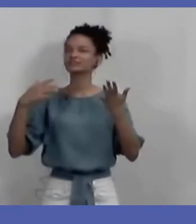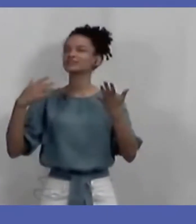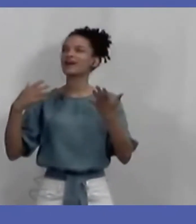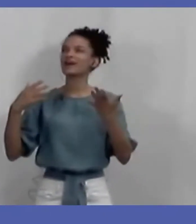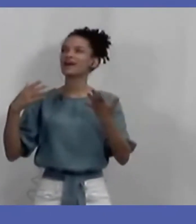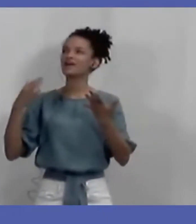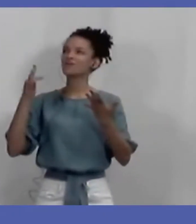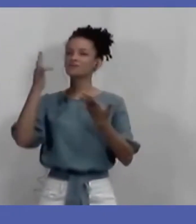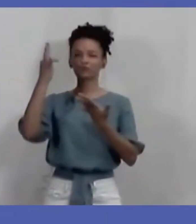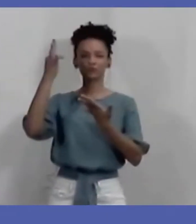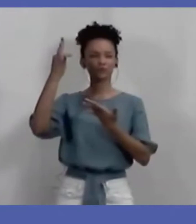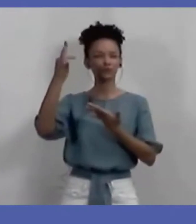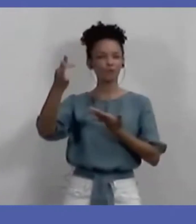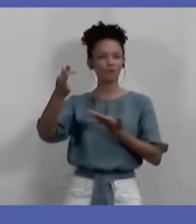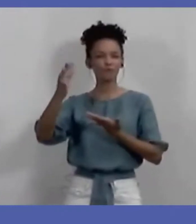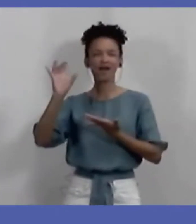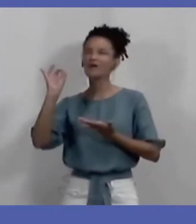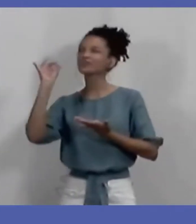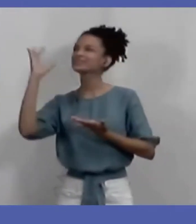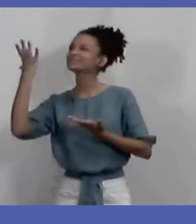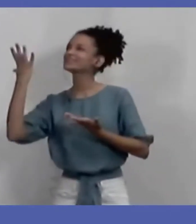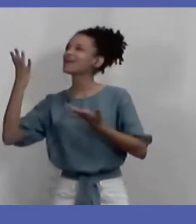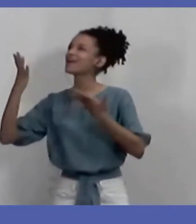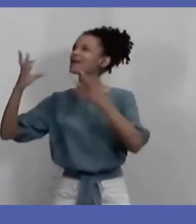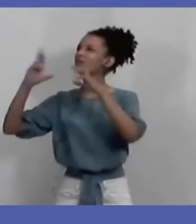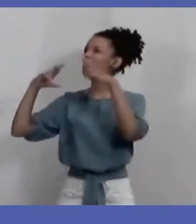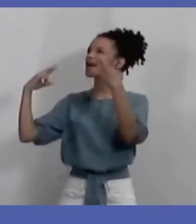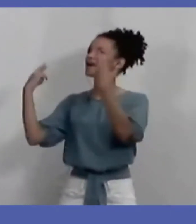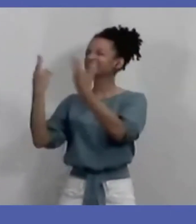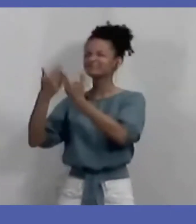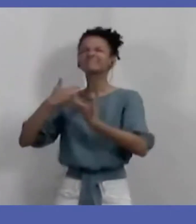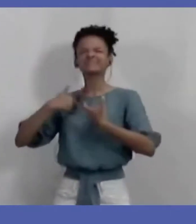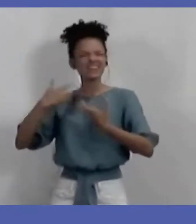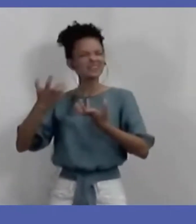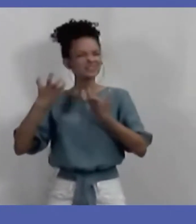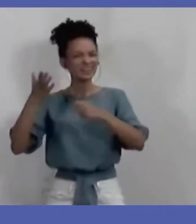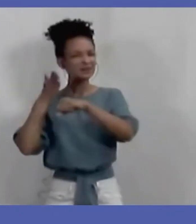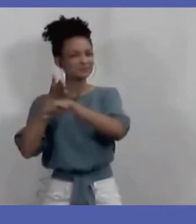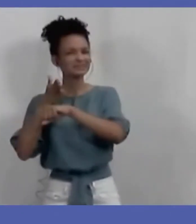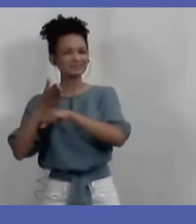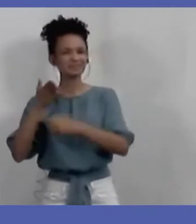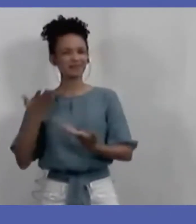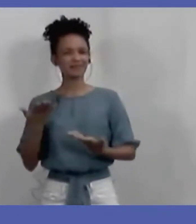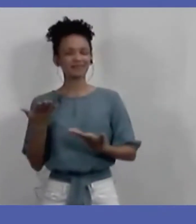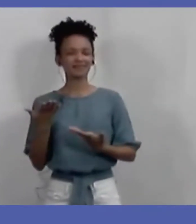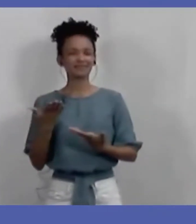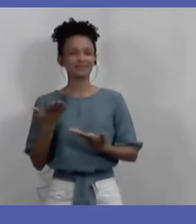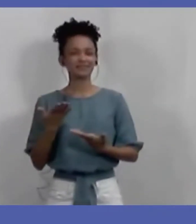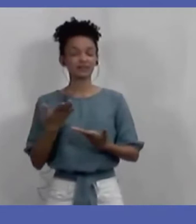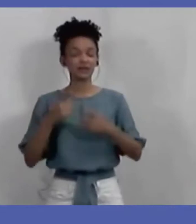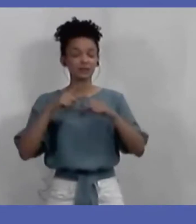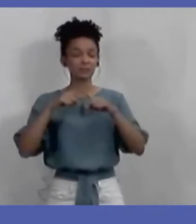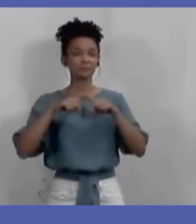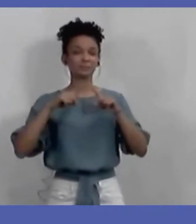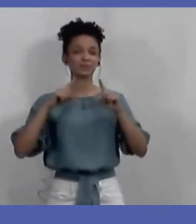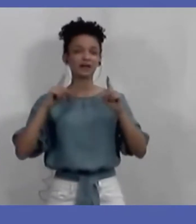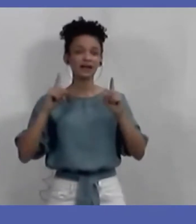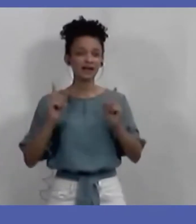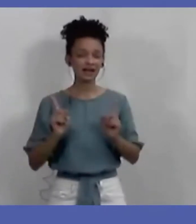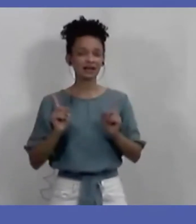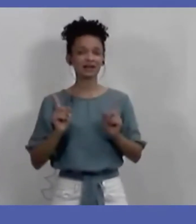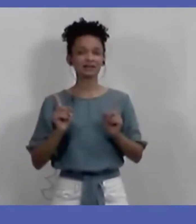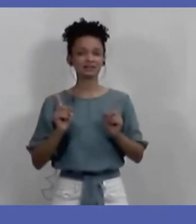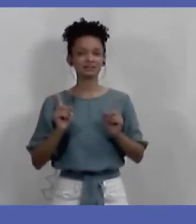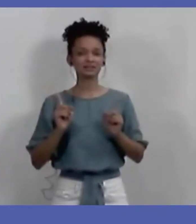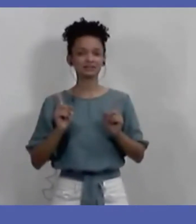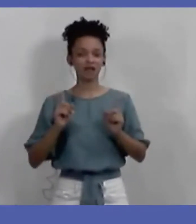Senhor, eu quero estar aí, Senhor. Senhor Jesus, mas nessa transfiguração,